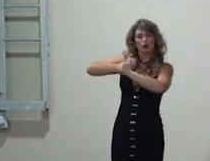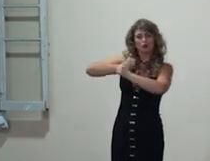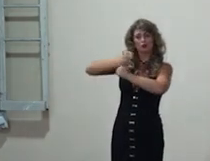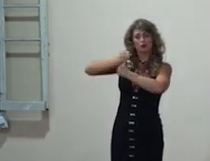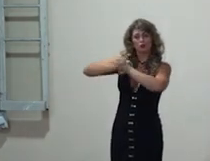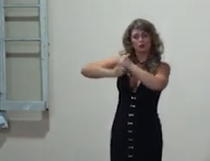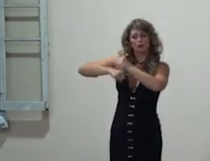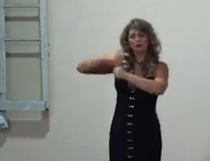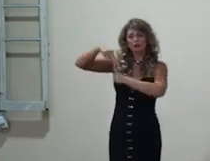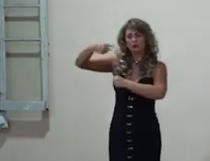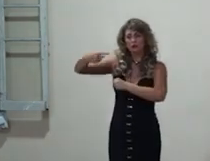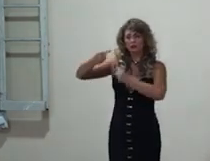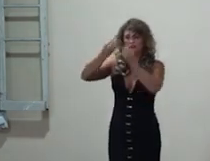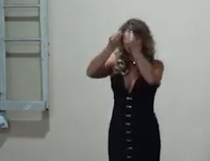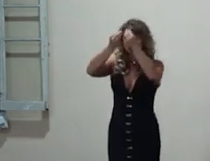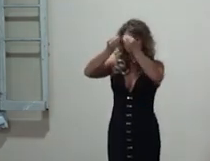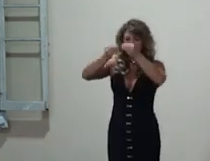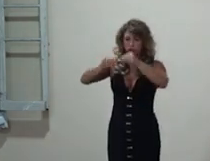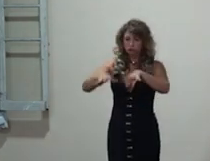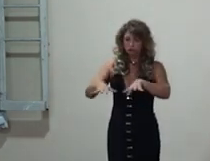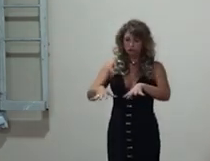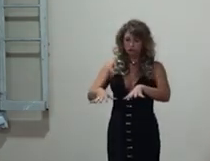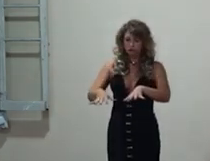aquilo destruído.